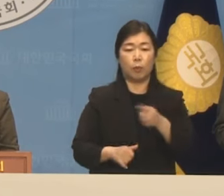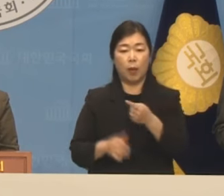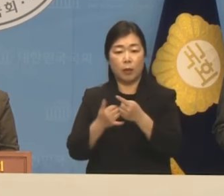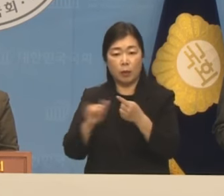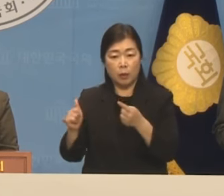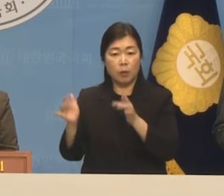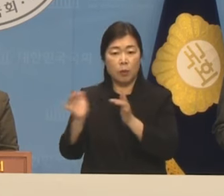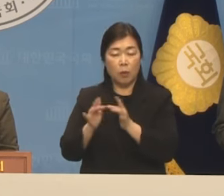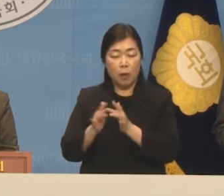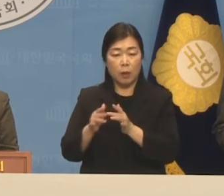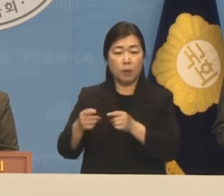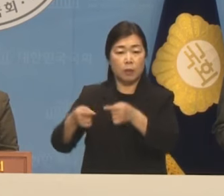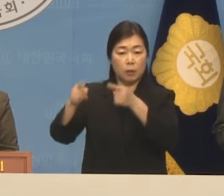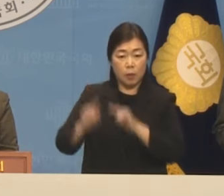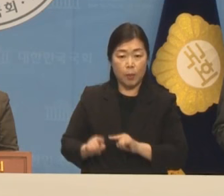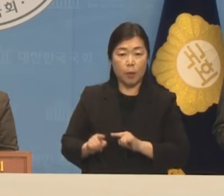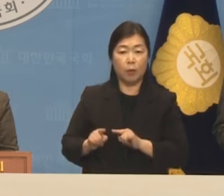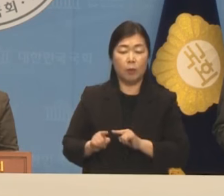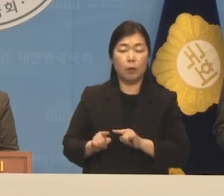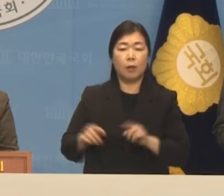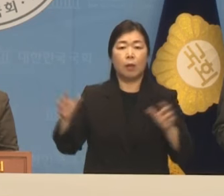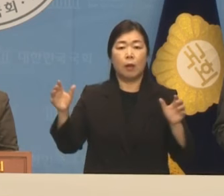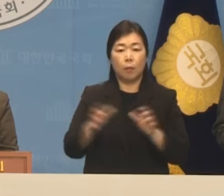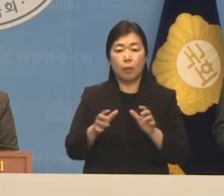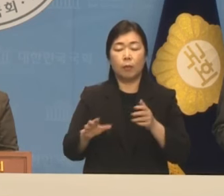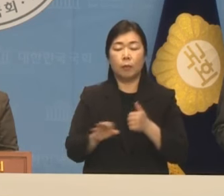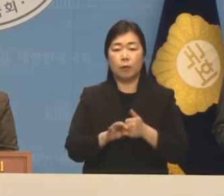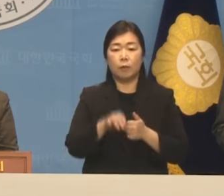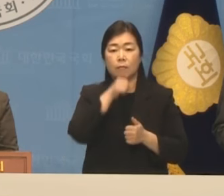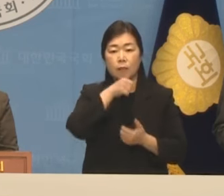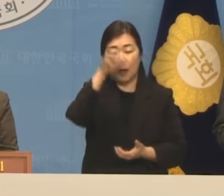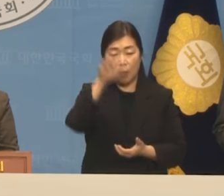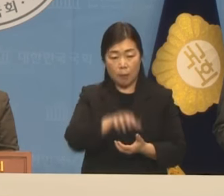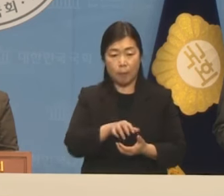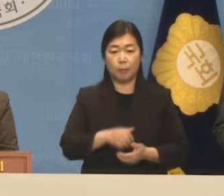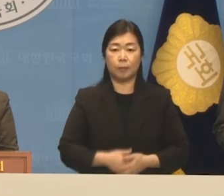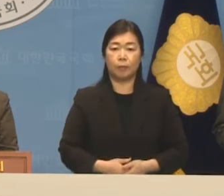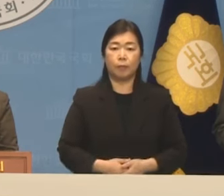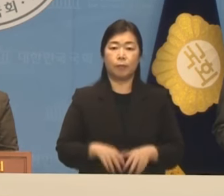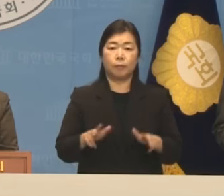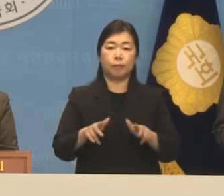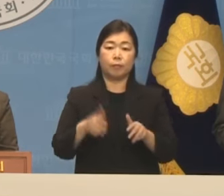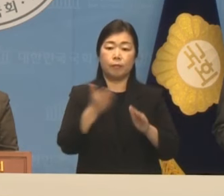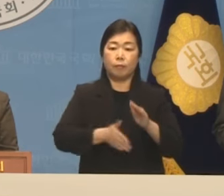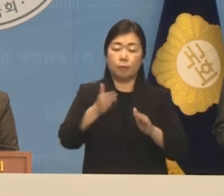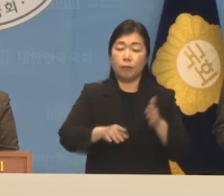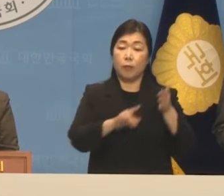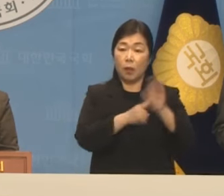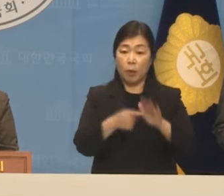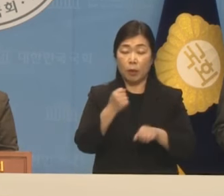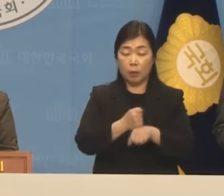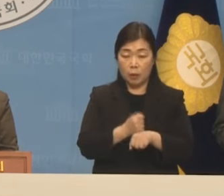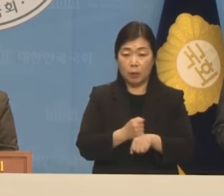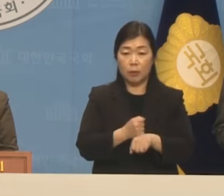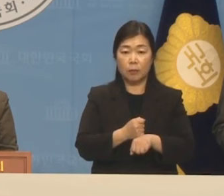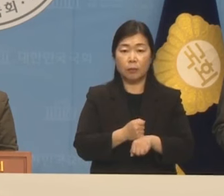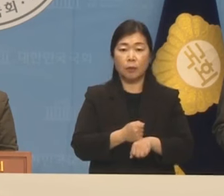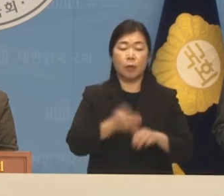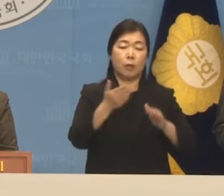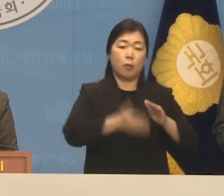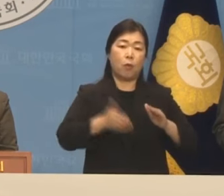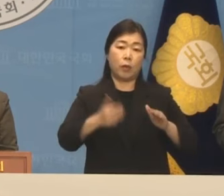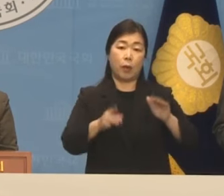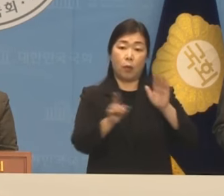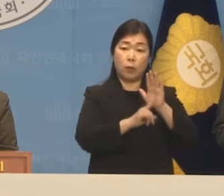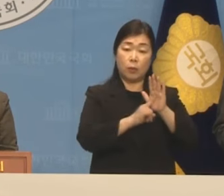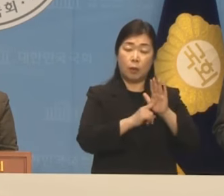온라인 시민 심사 참여단 실시간 개방형 국민 참여 투표로 구성되는 공개